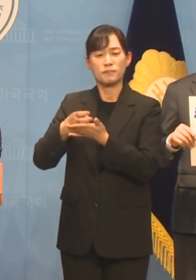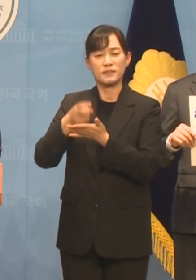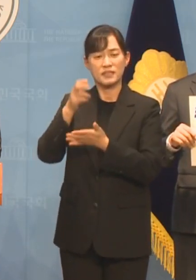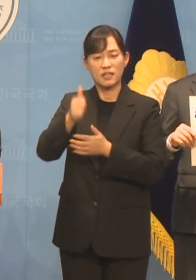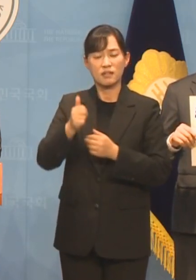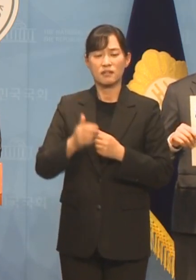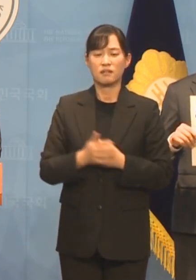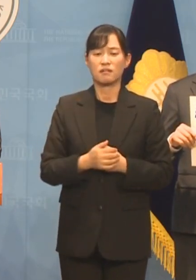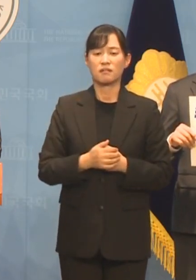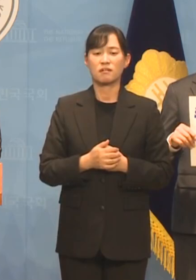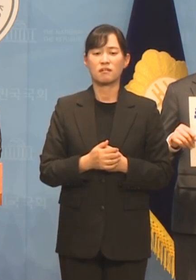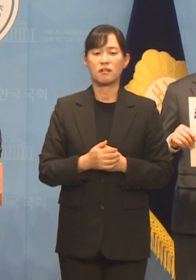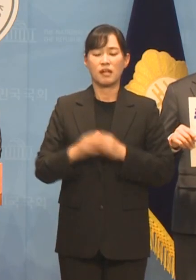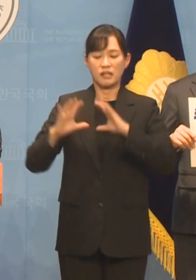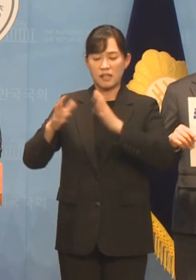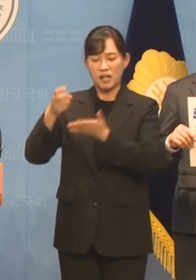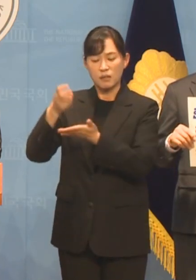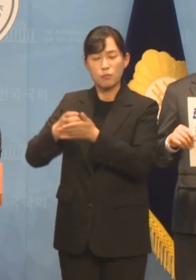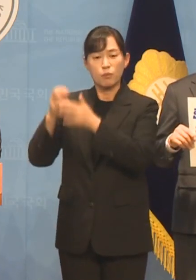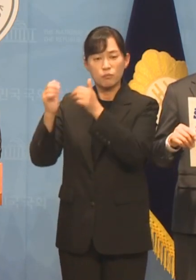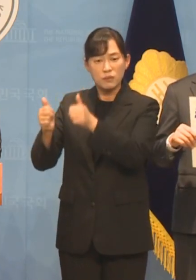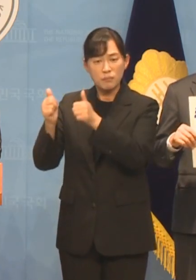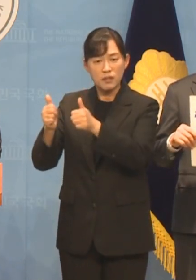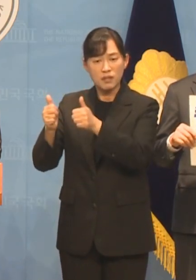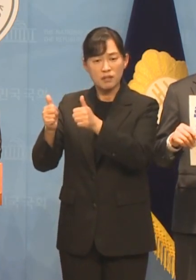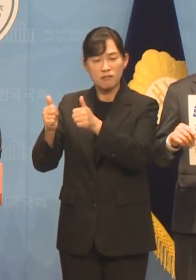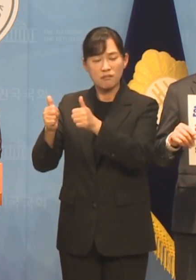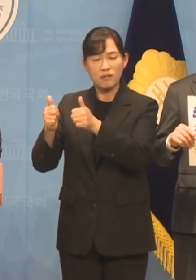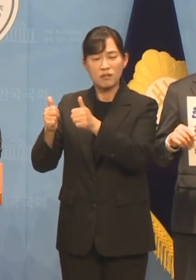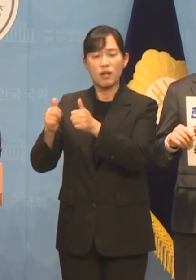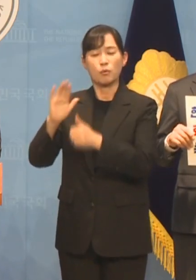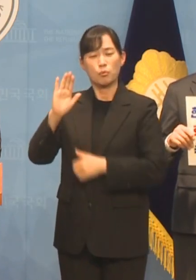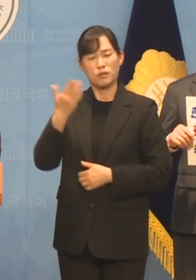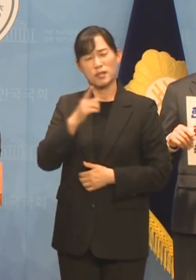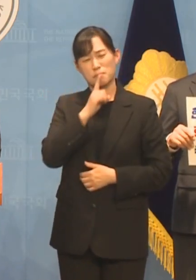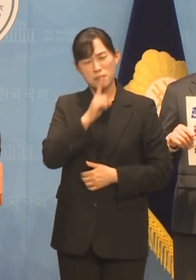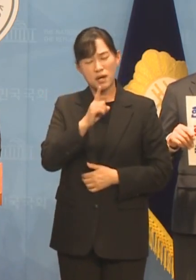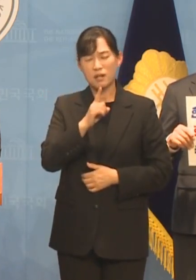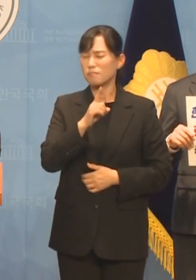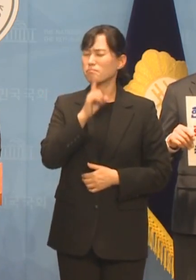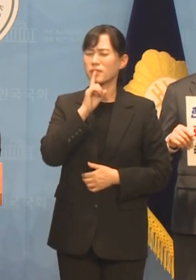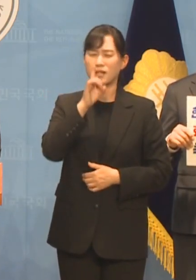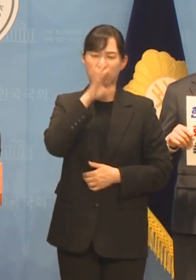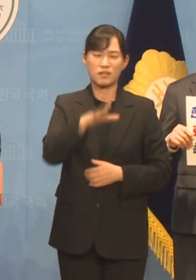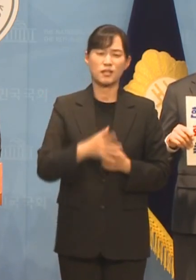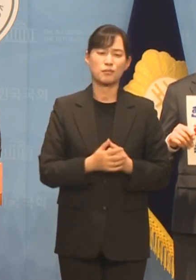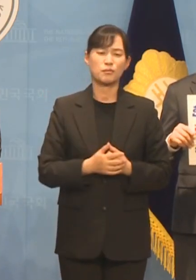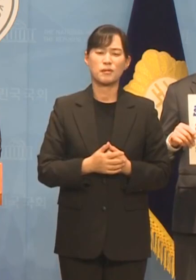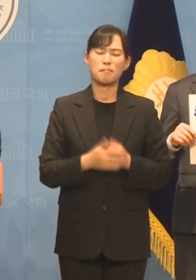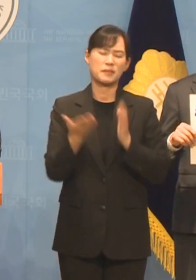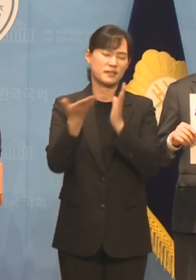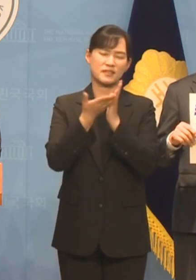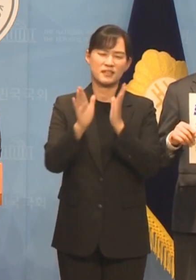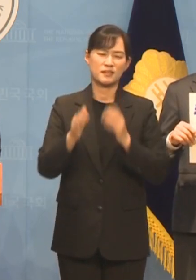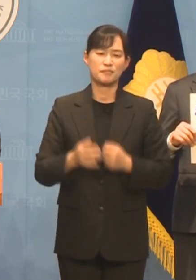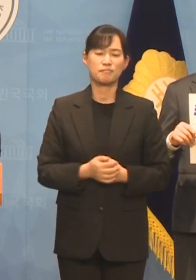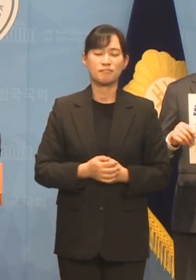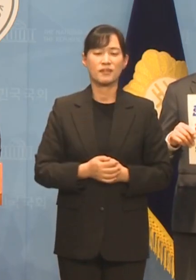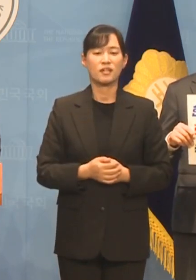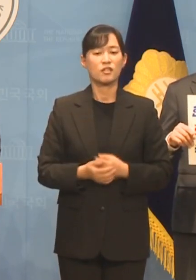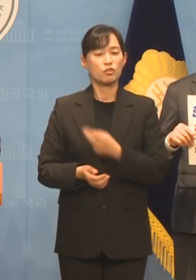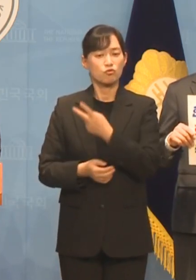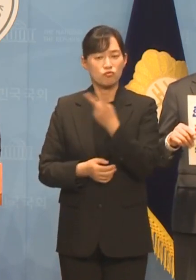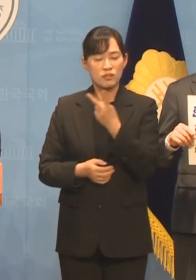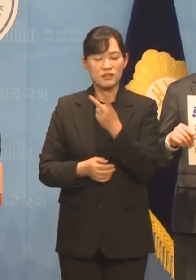윤석열의 파면을 결정하는 헌법재판소의 재판관이 되겠다고 하는 것 자체가 말이 안 되는 것이고 비논리적인 것입니다. 그러면 그 두